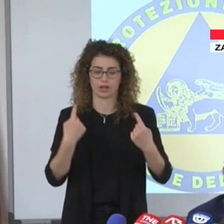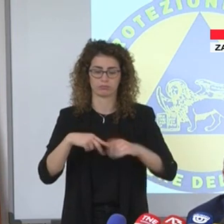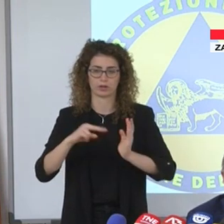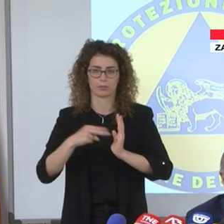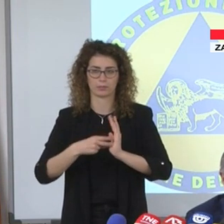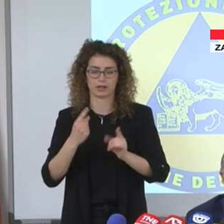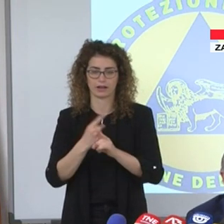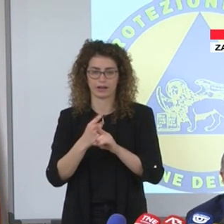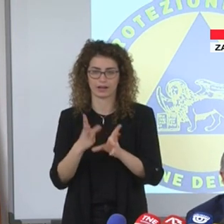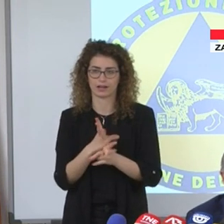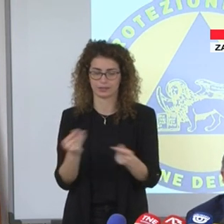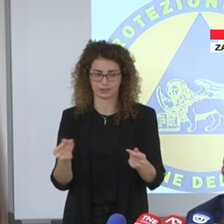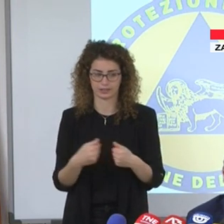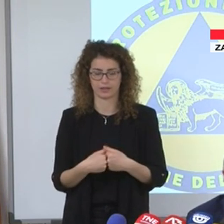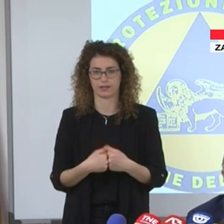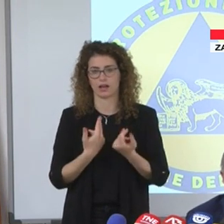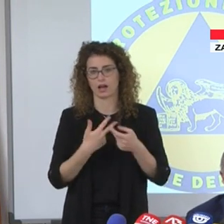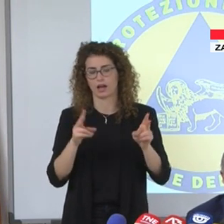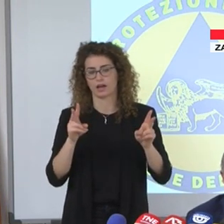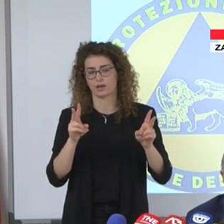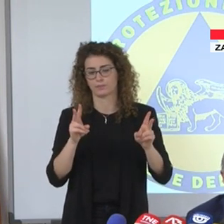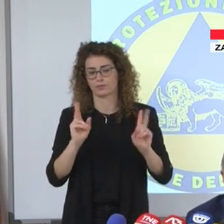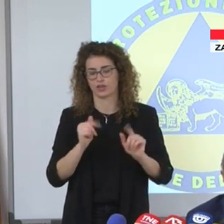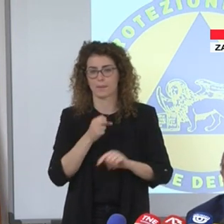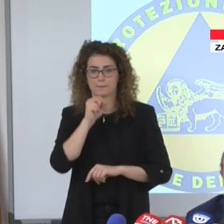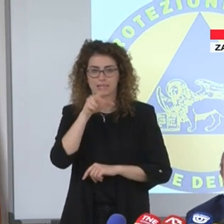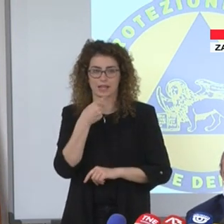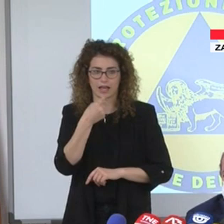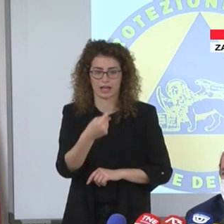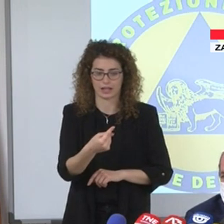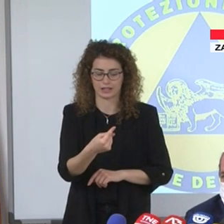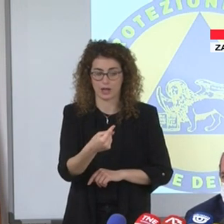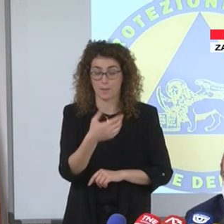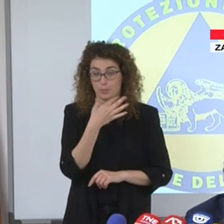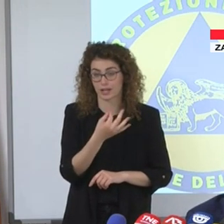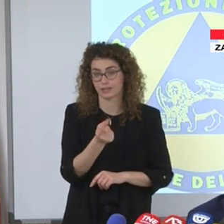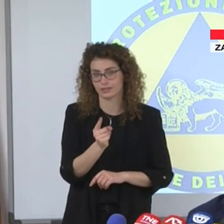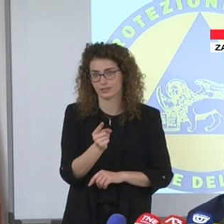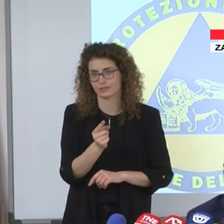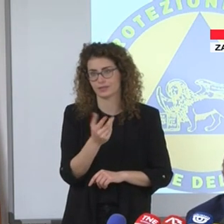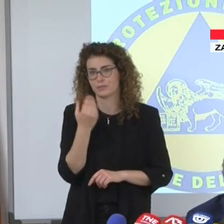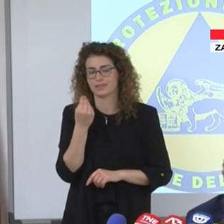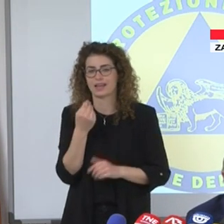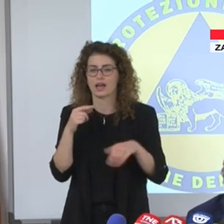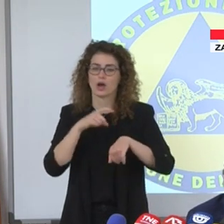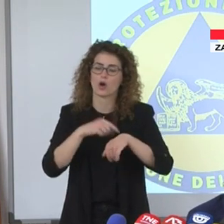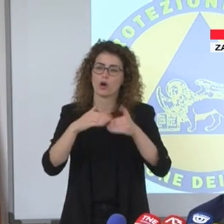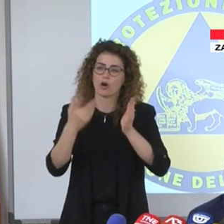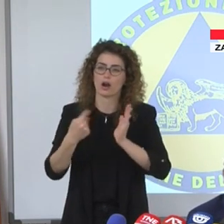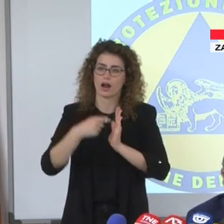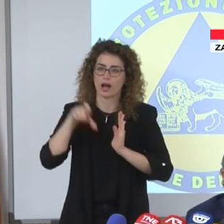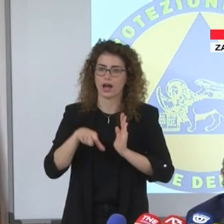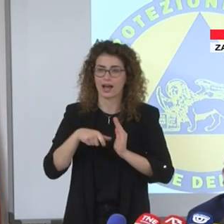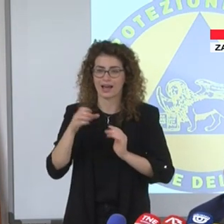anche questo problema. Guardate che il tema del messaggio che diamo non è un bel messaggio. se pensiamo al coprifuoco per i turisti.